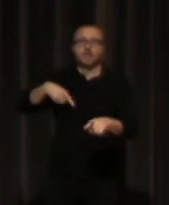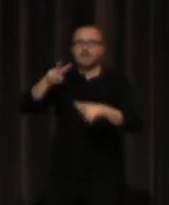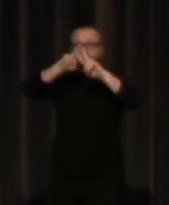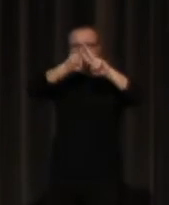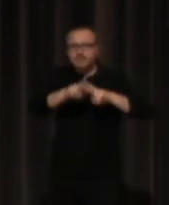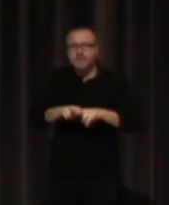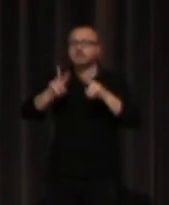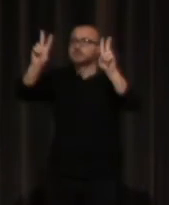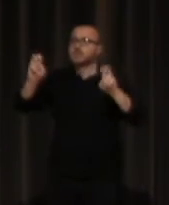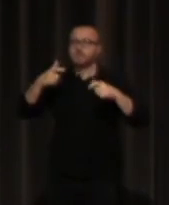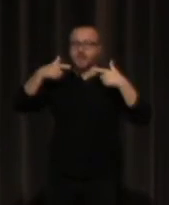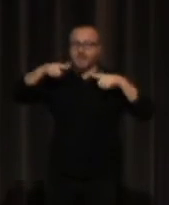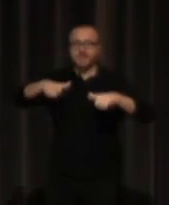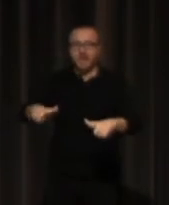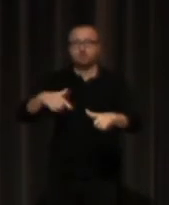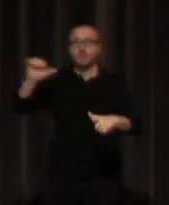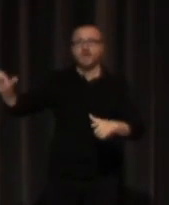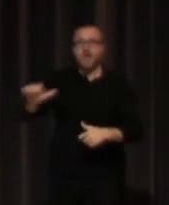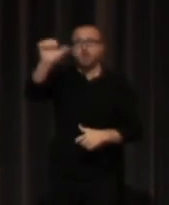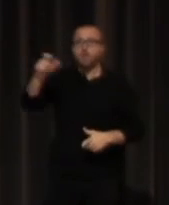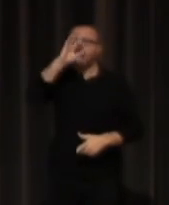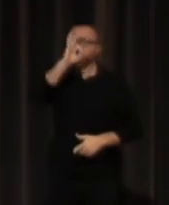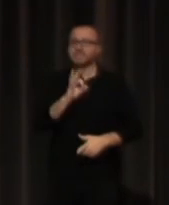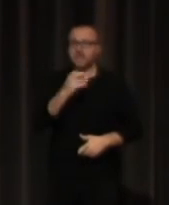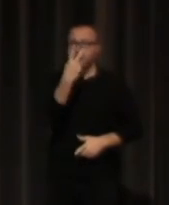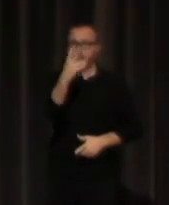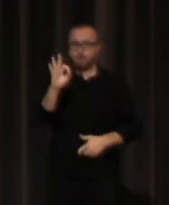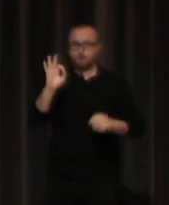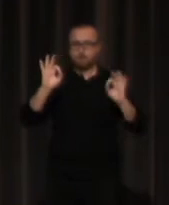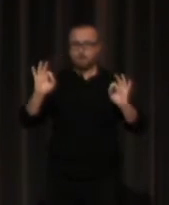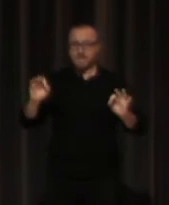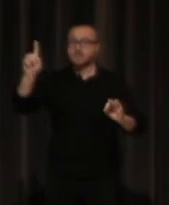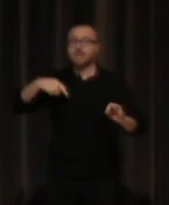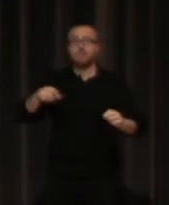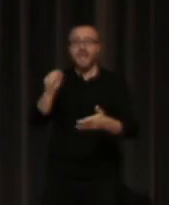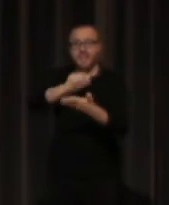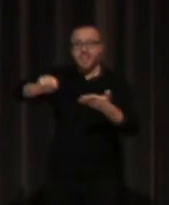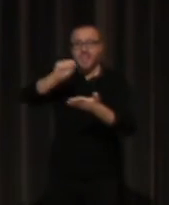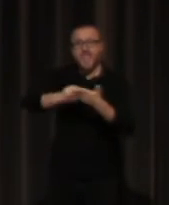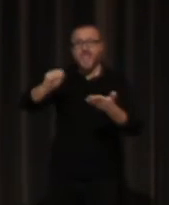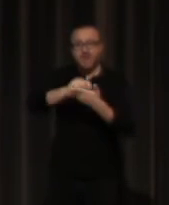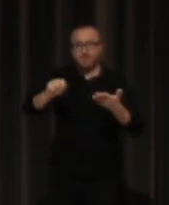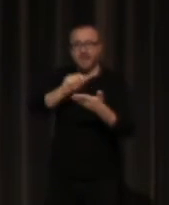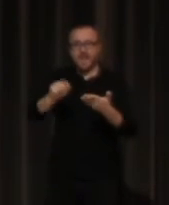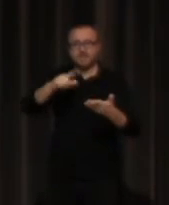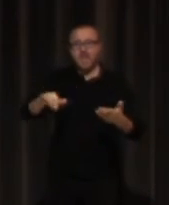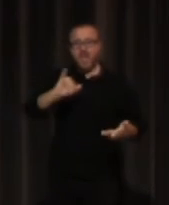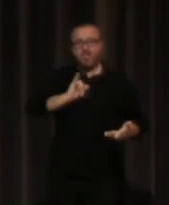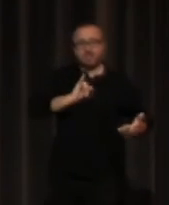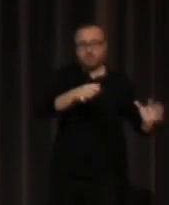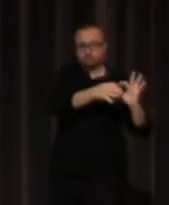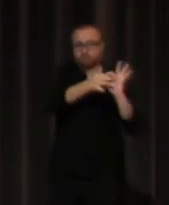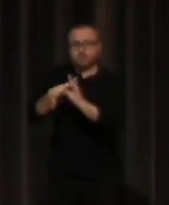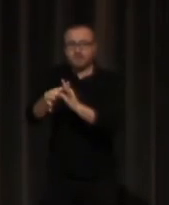amb la literatura europea del segle XX i estudia la relació de les obres literàries amb la formació de la identitat i